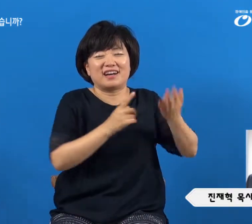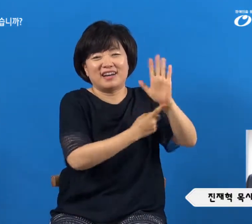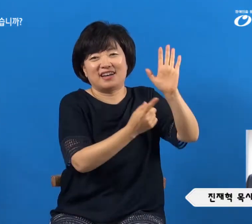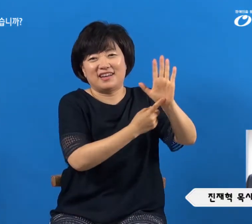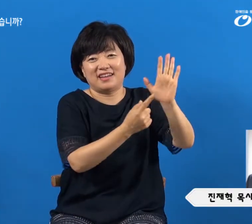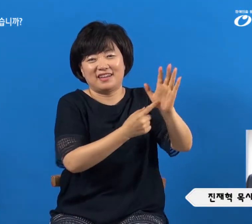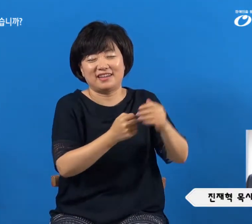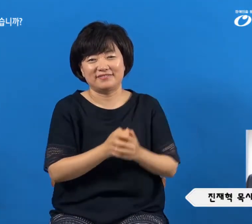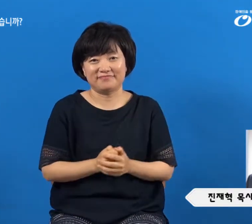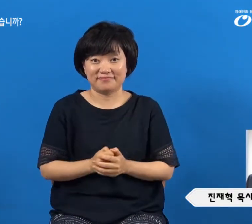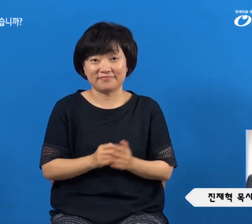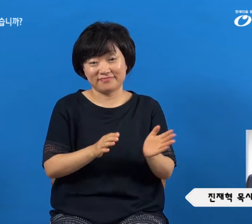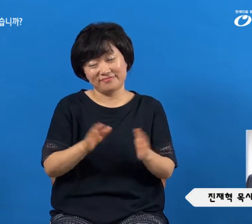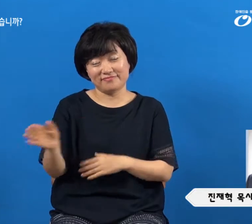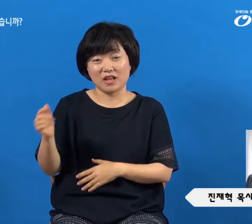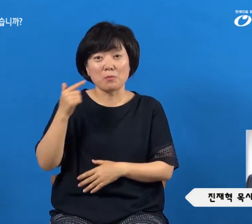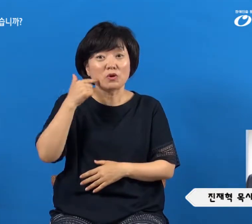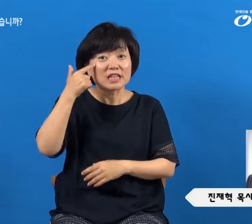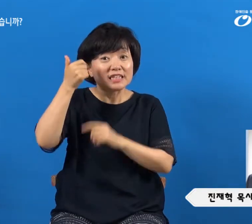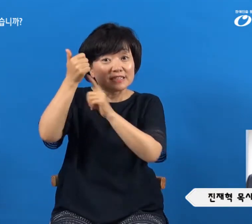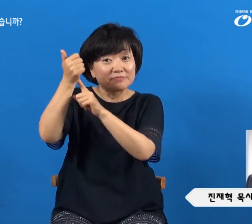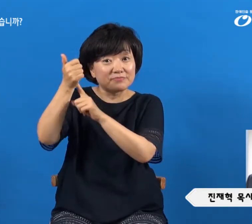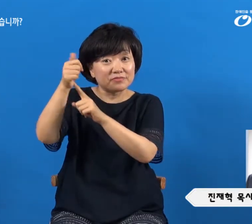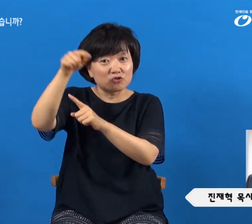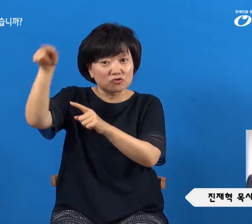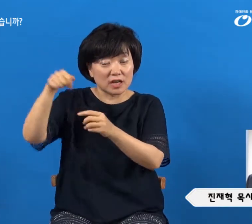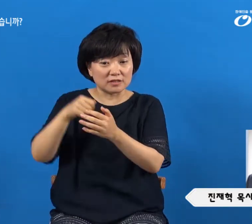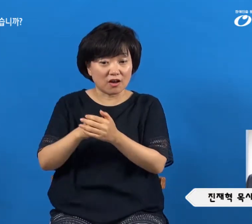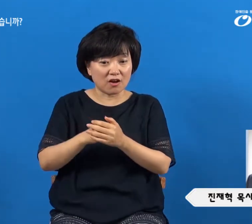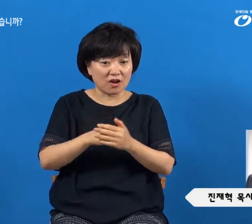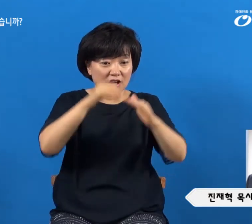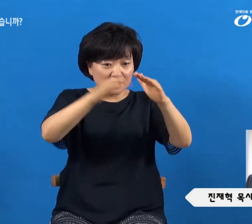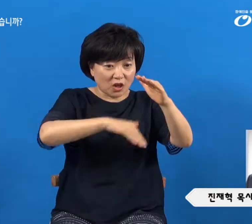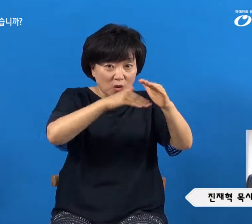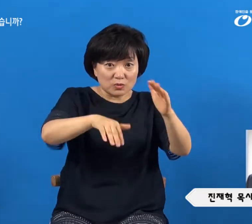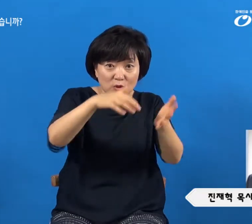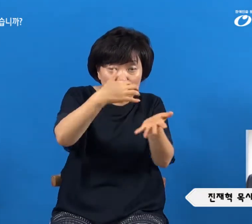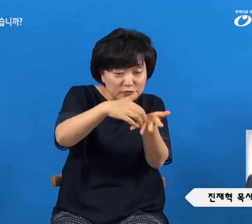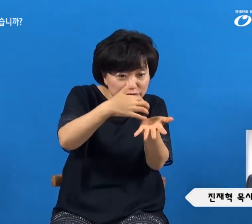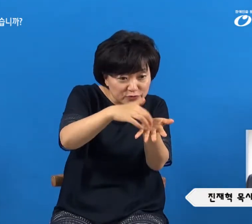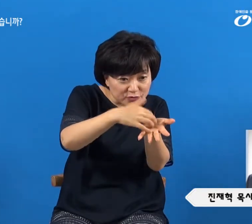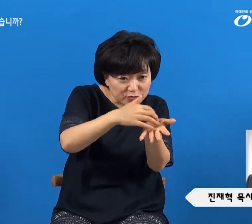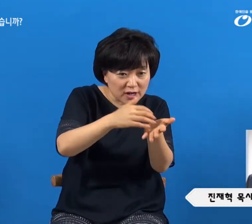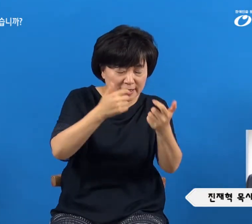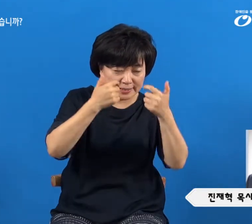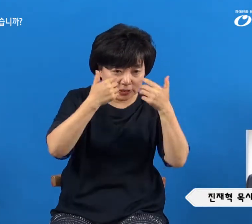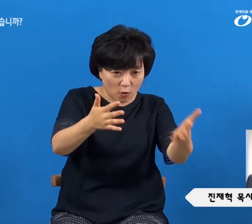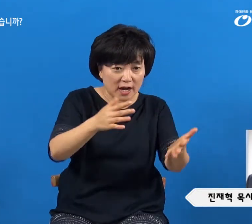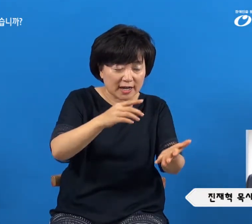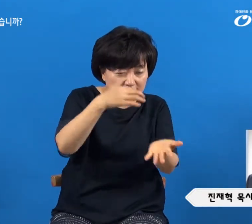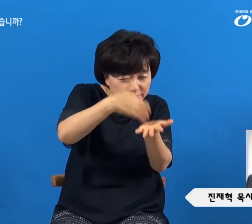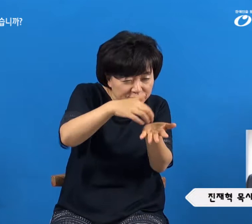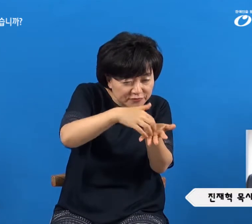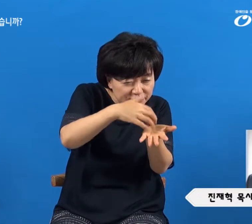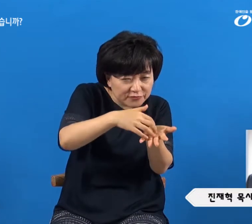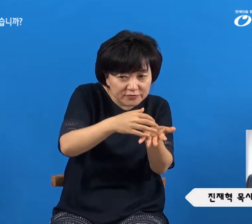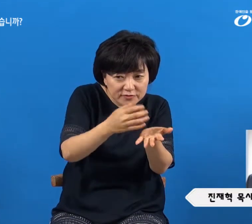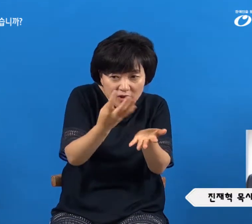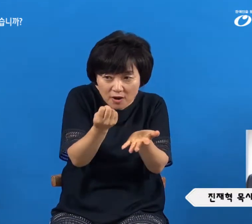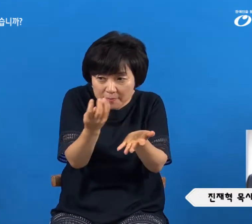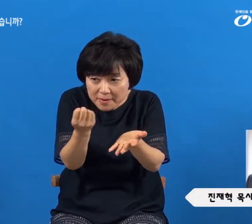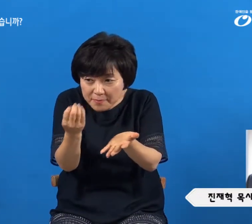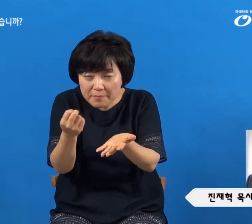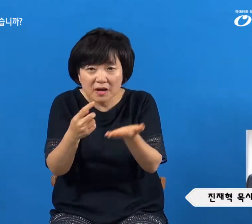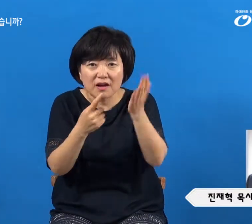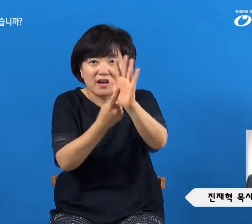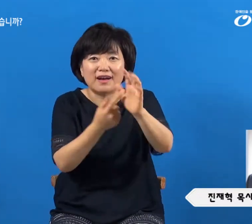보니까 목사님들 중에서 교회 출석 성도 인원을 정확하게 얘기하는 사람 아무도 없는